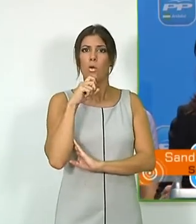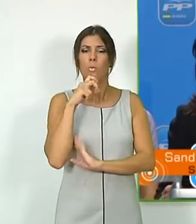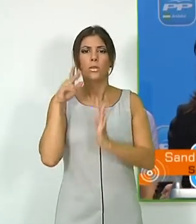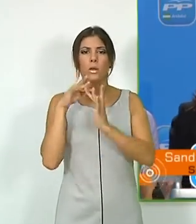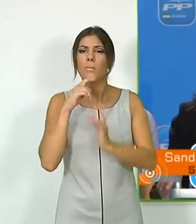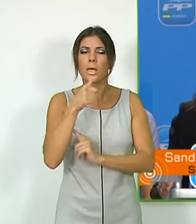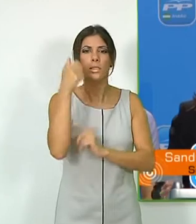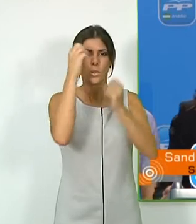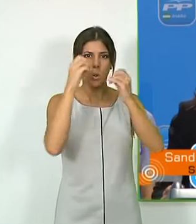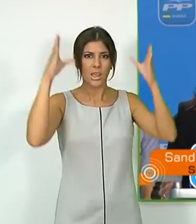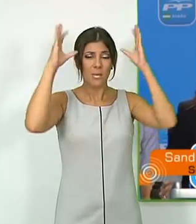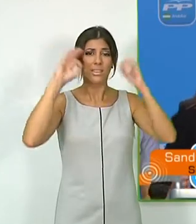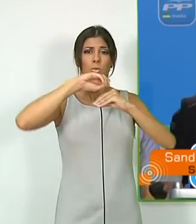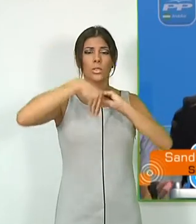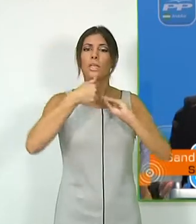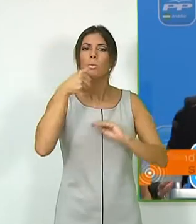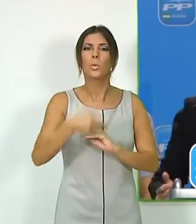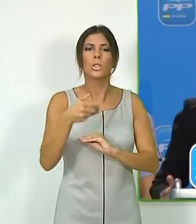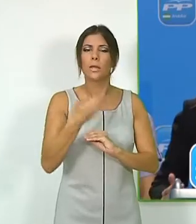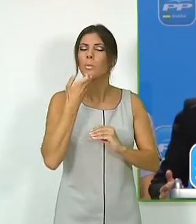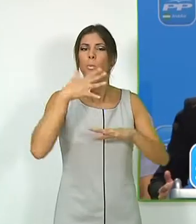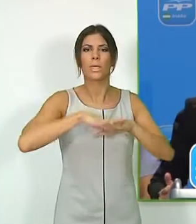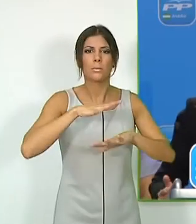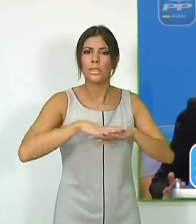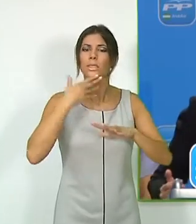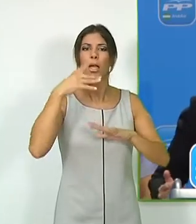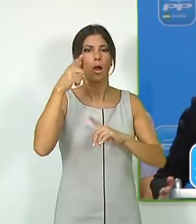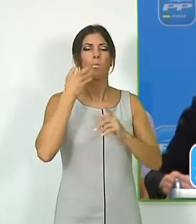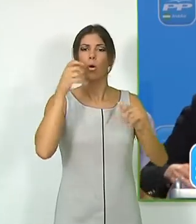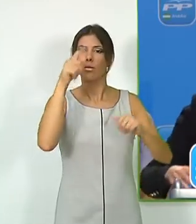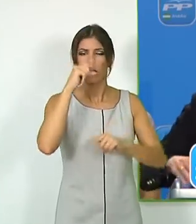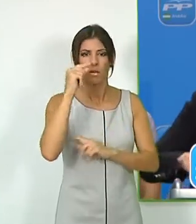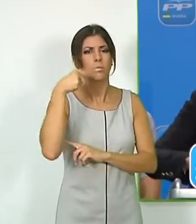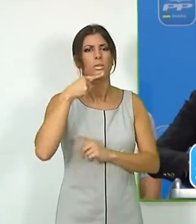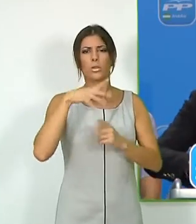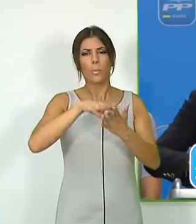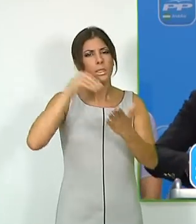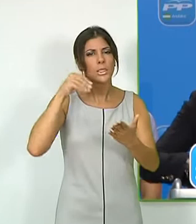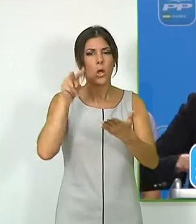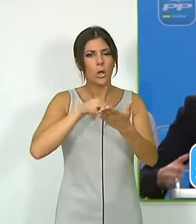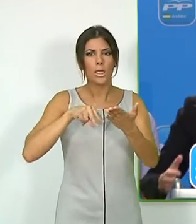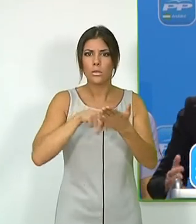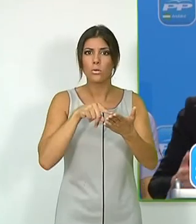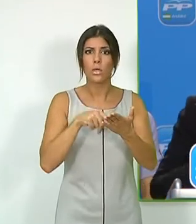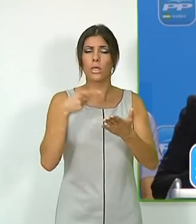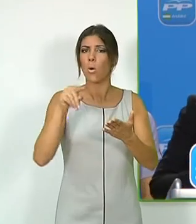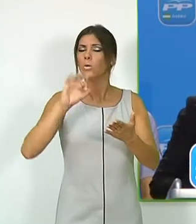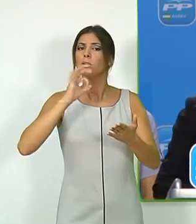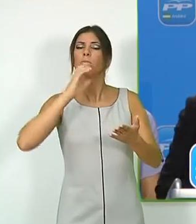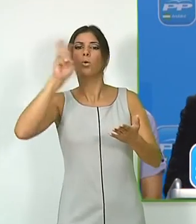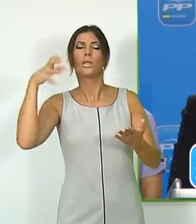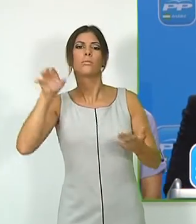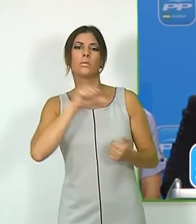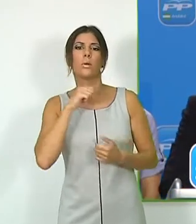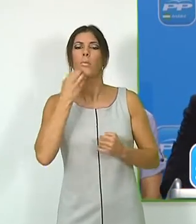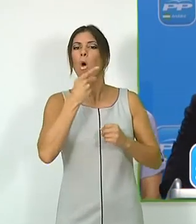al nivel de conocimientos de alumnos en materias fundamentales como matemáticas, ciencias o comprensión lectora, la diferencia entre comunidades como